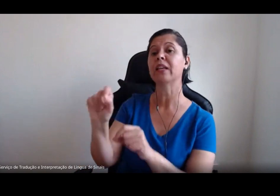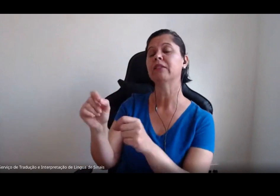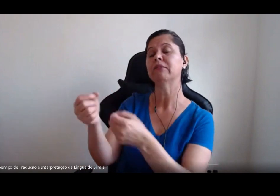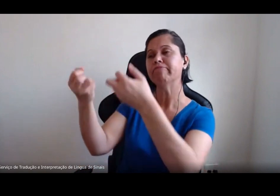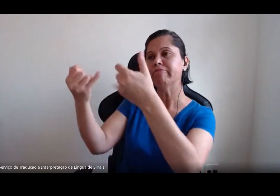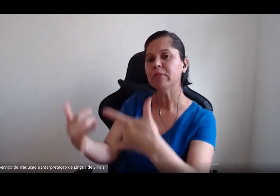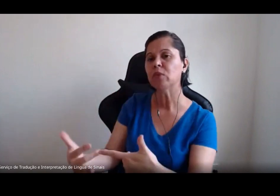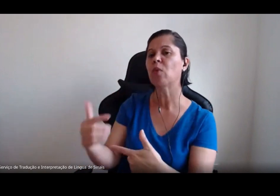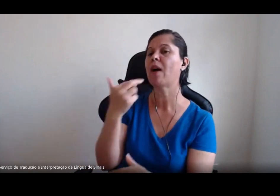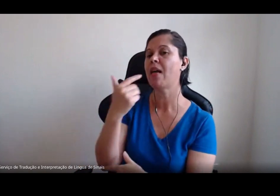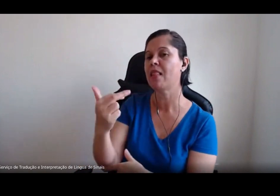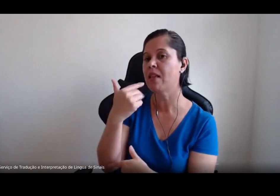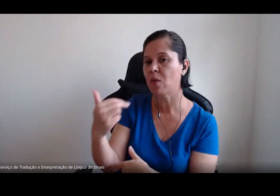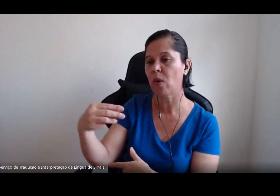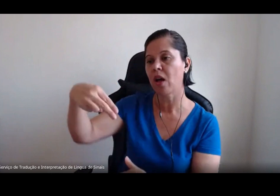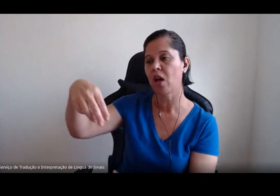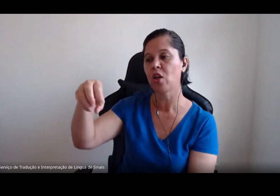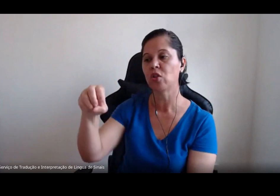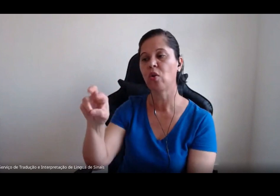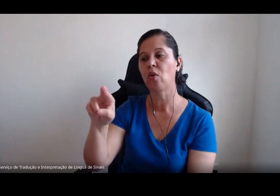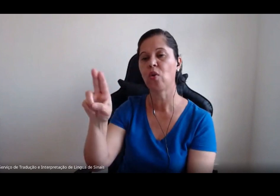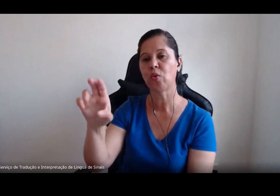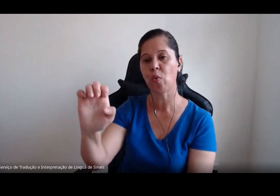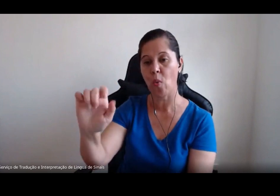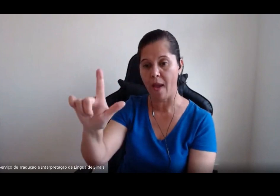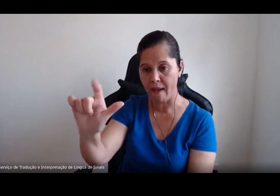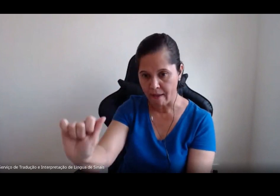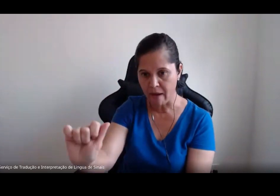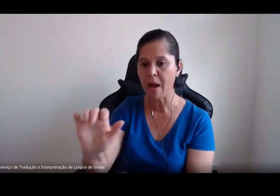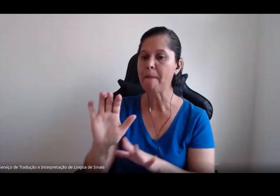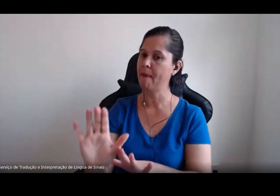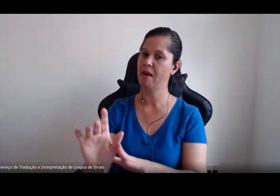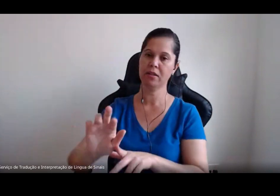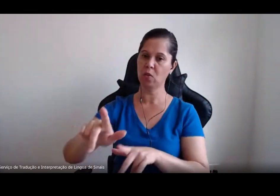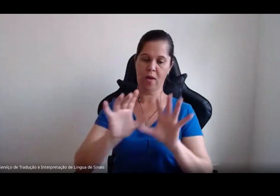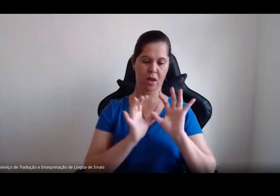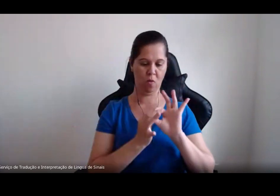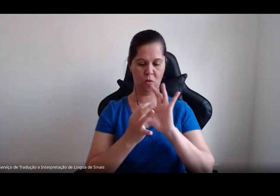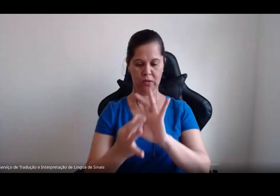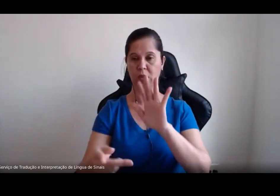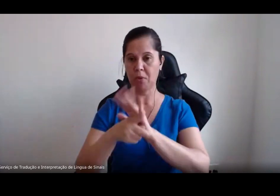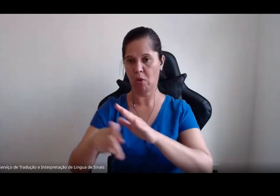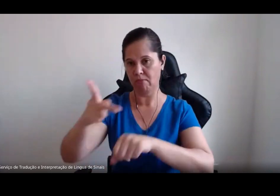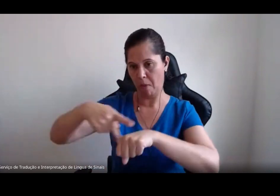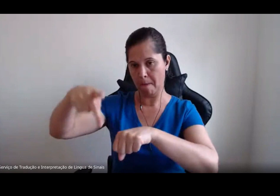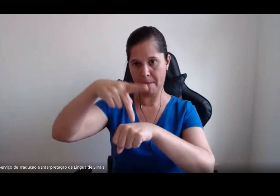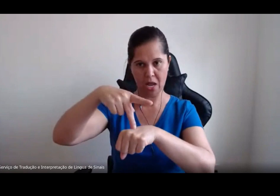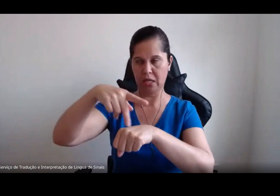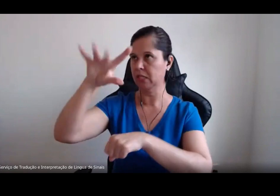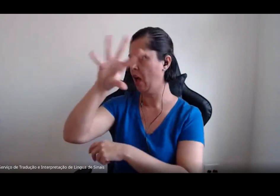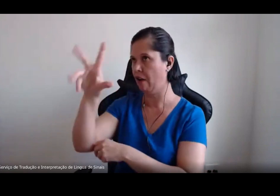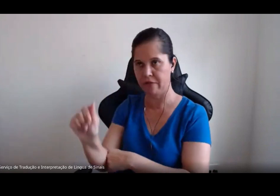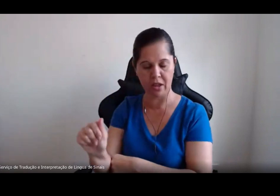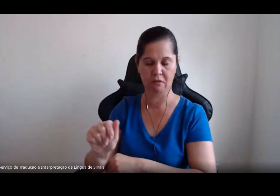sobre a questão da língua norueguesa na Noruega. E os trabalhos, apesar de, vejam, não estavam vinculados a esse contexto das